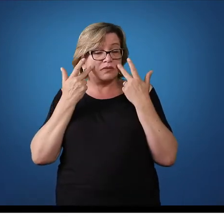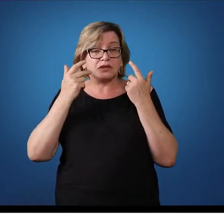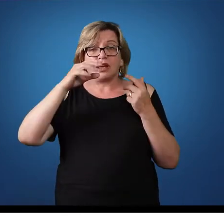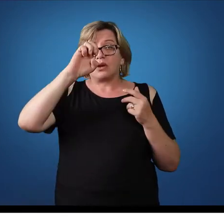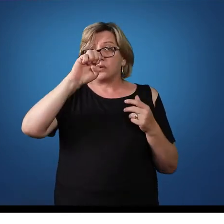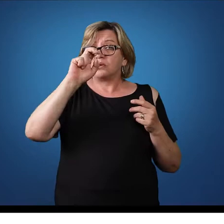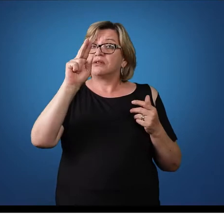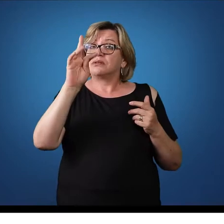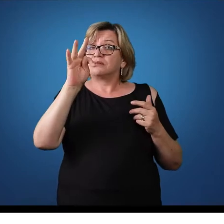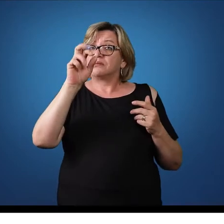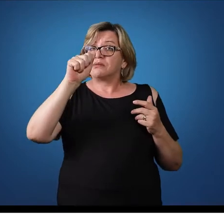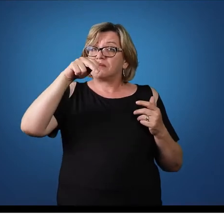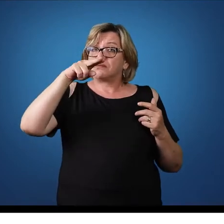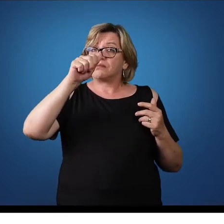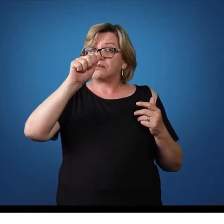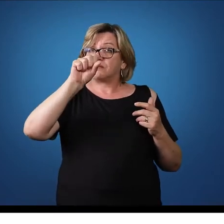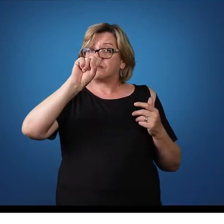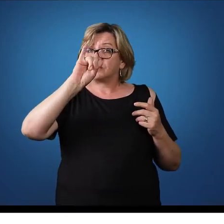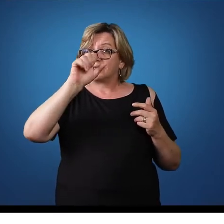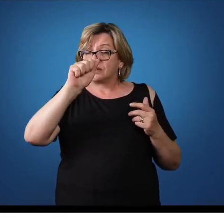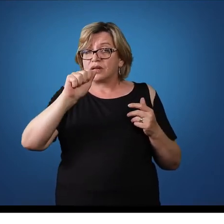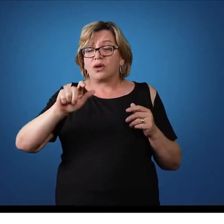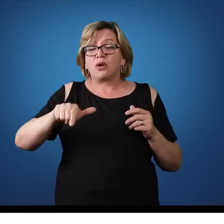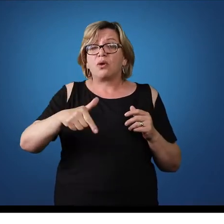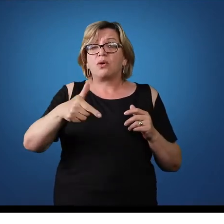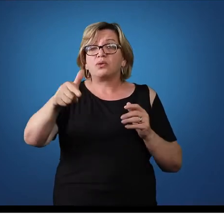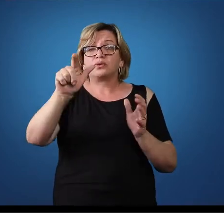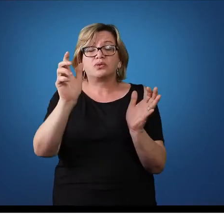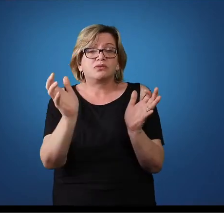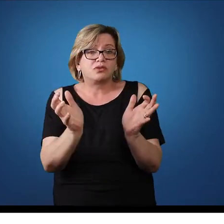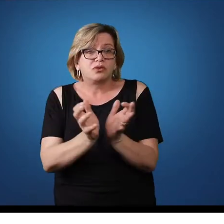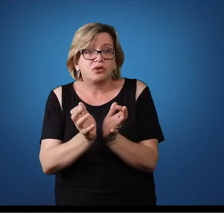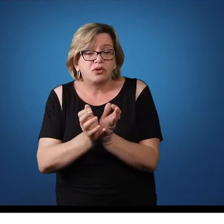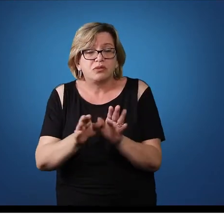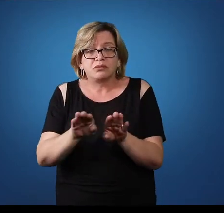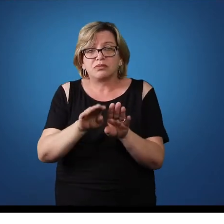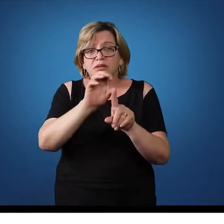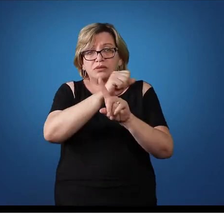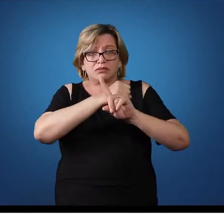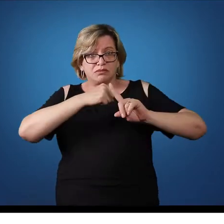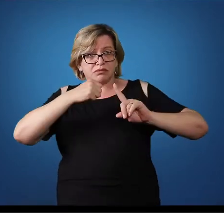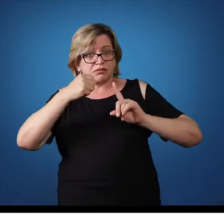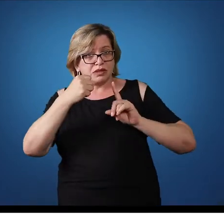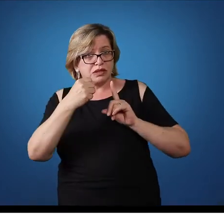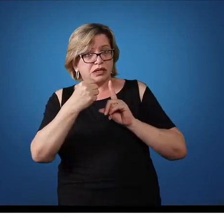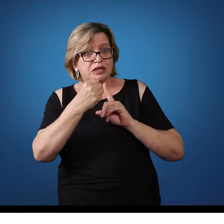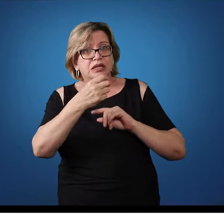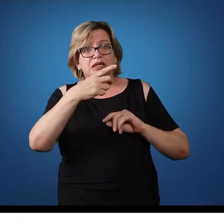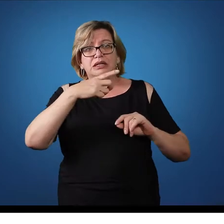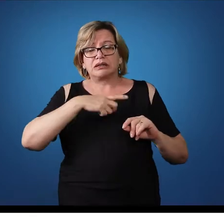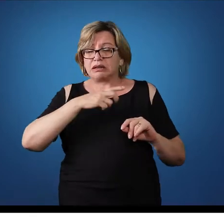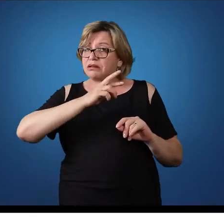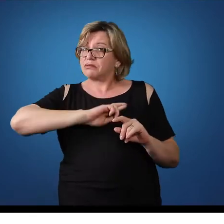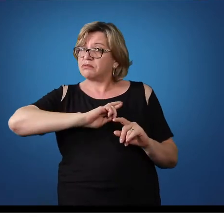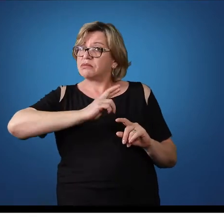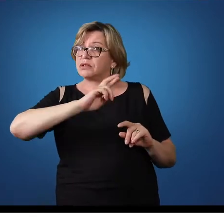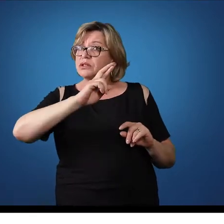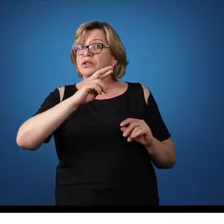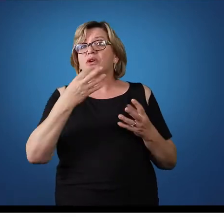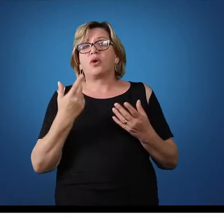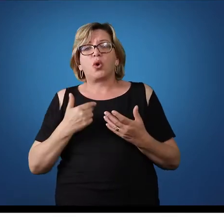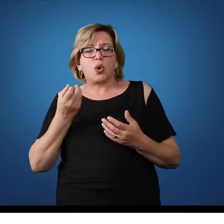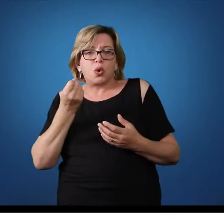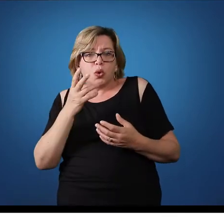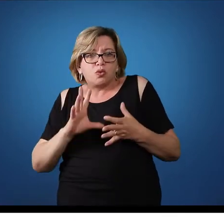da eutanásia. Outros grupos, por exemplo, sociedades ou grupos que têm uma presença religiosa, uma